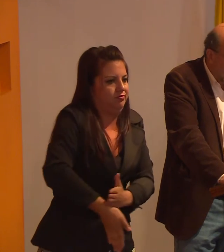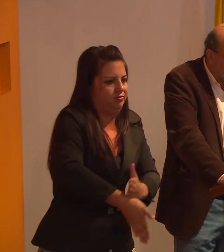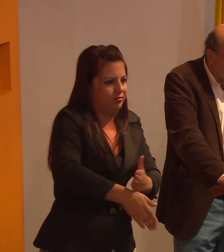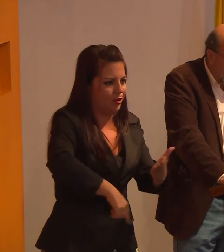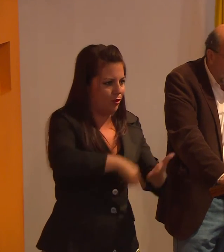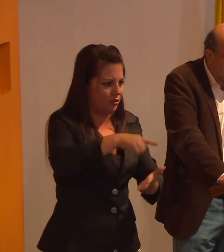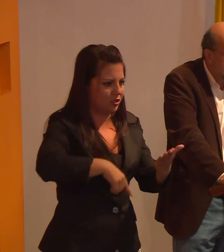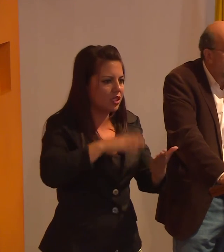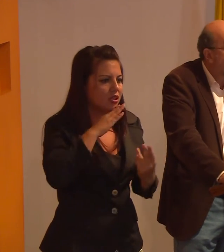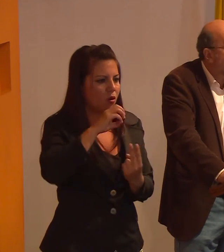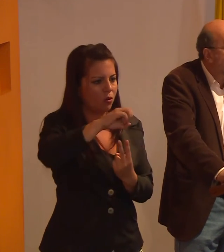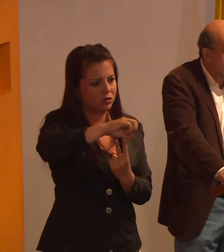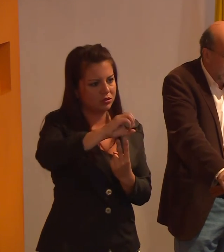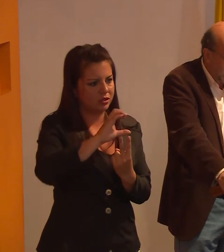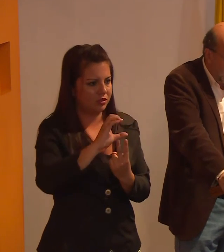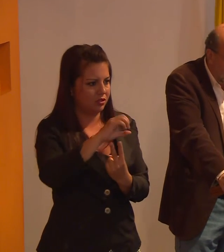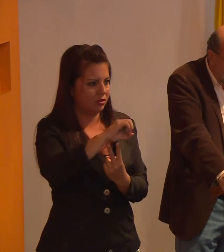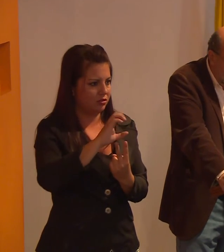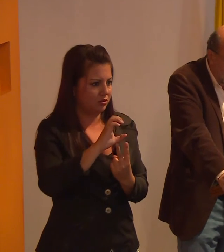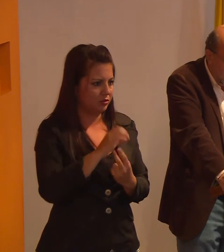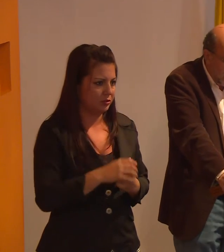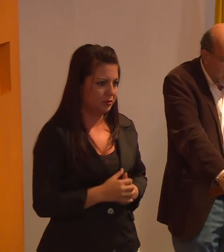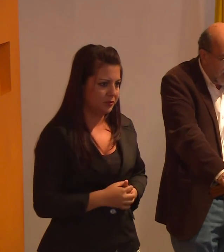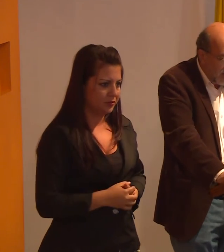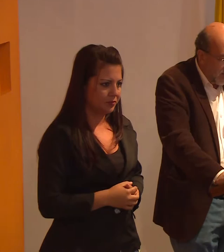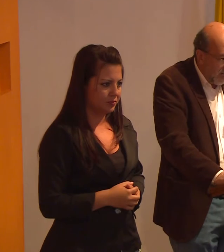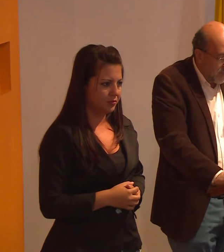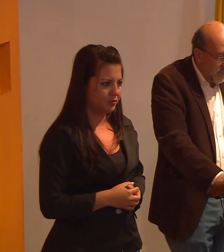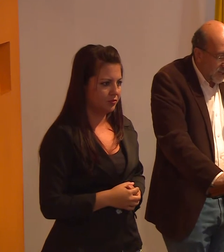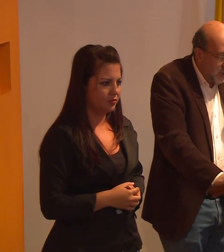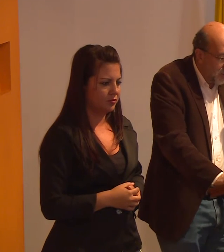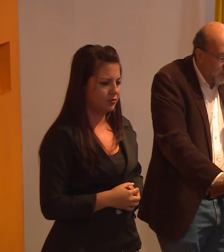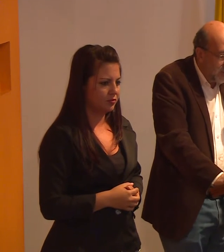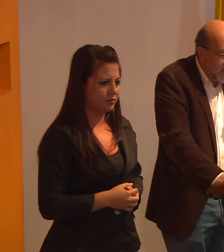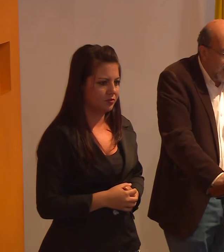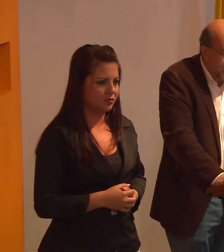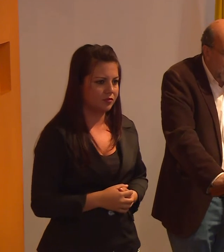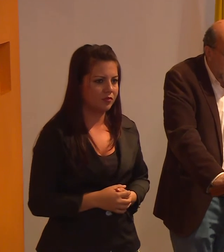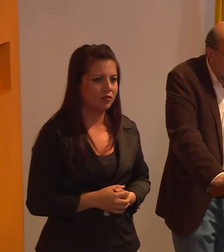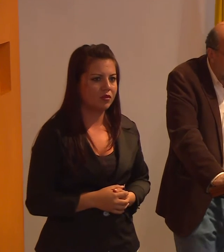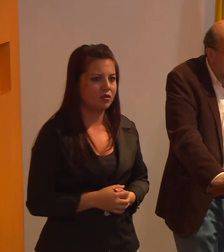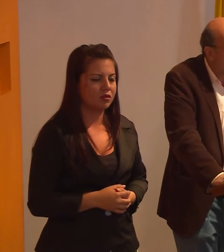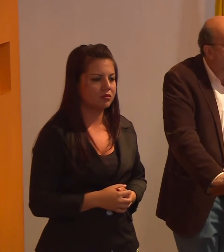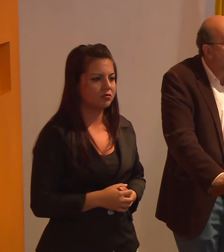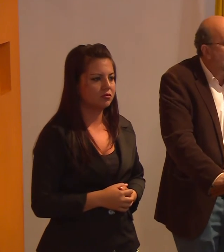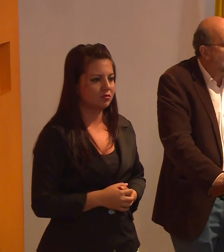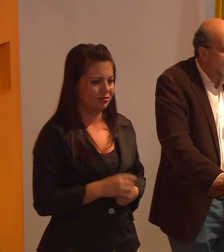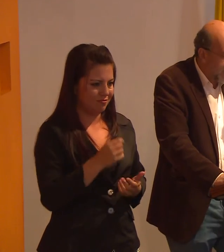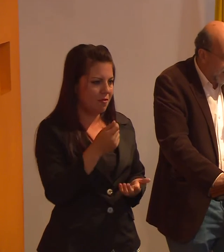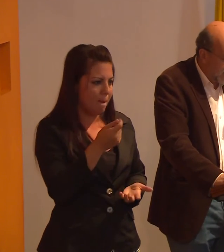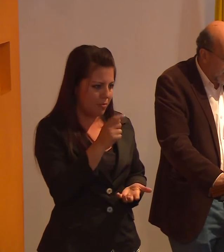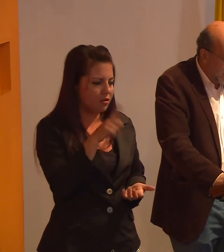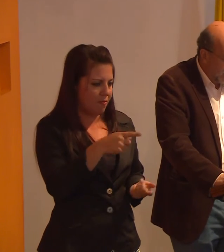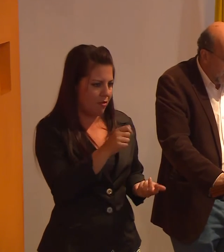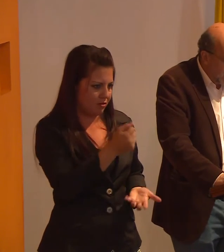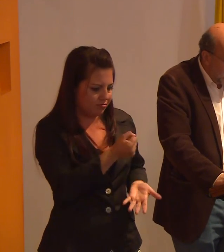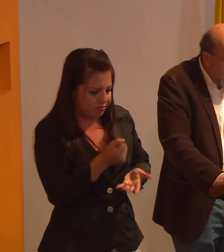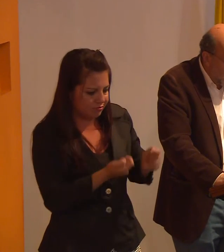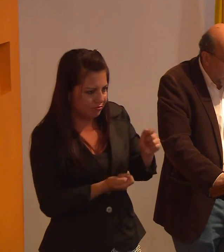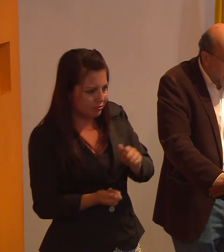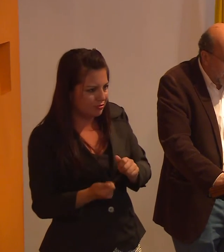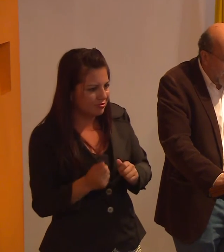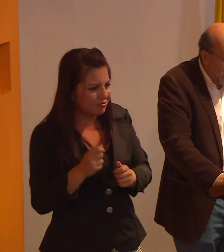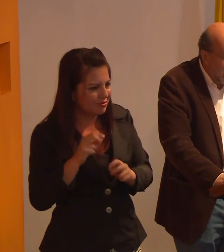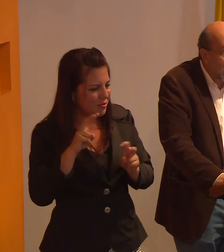para ocasionales y catedráticos. La inversión en publicaciones, por su parte,